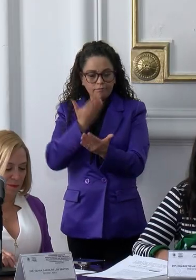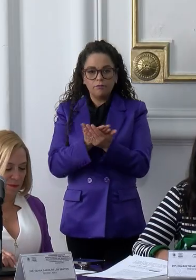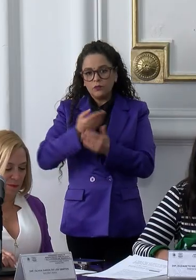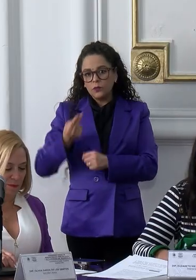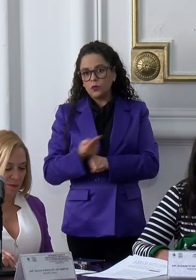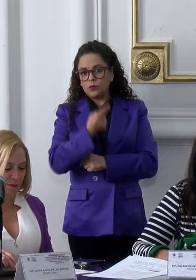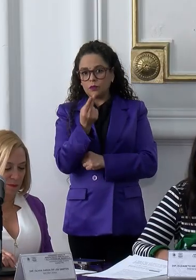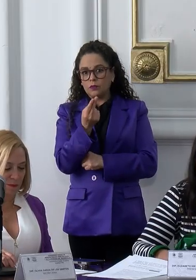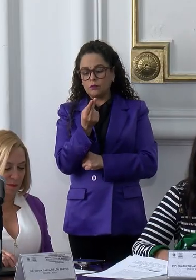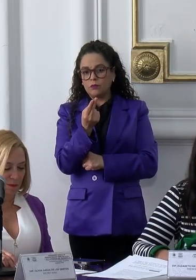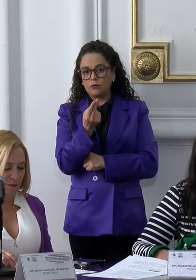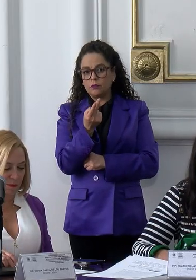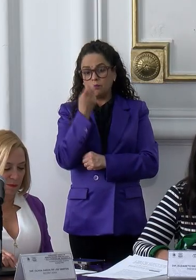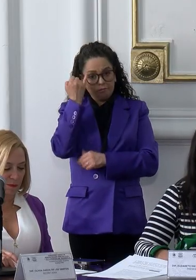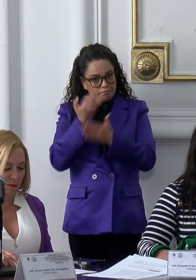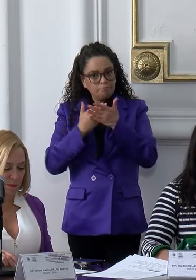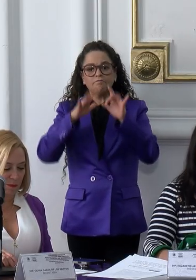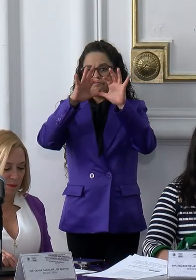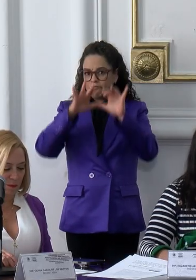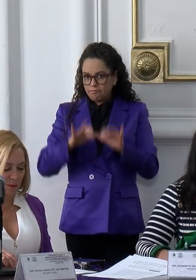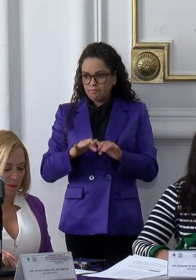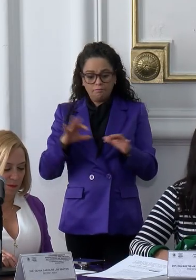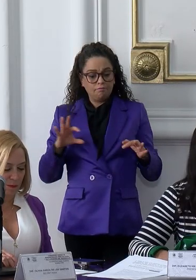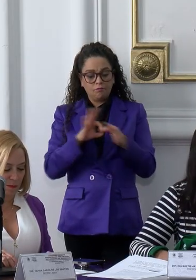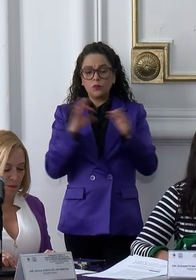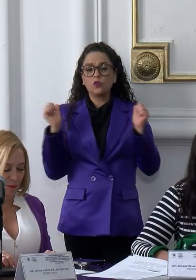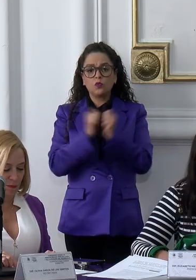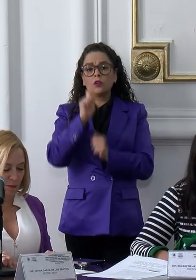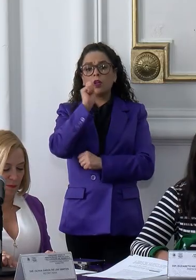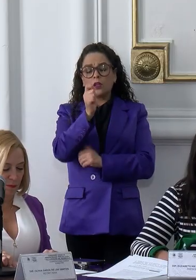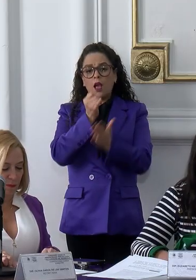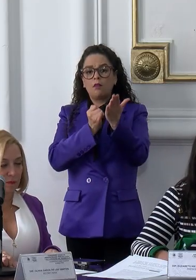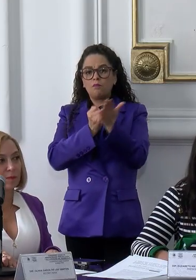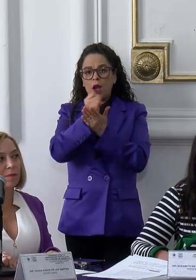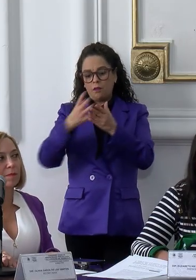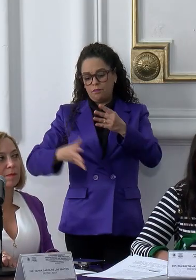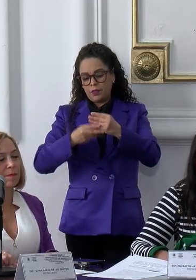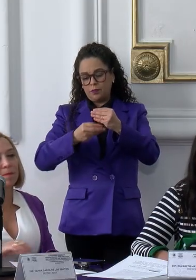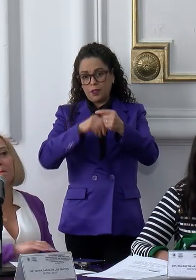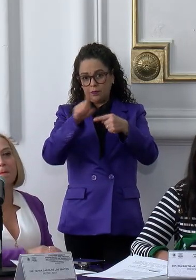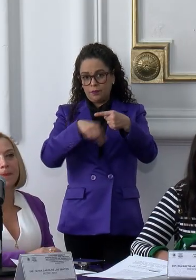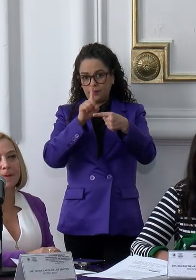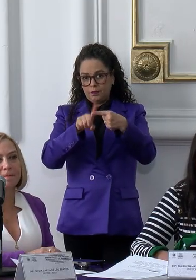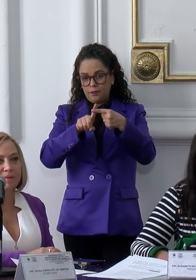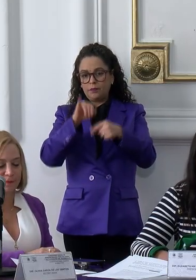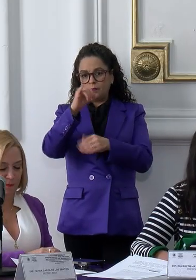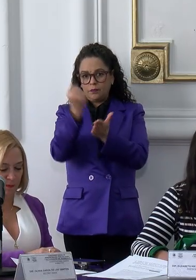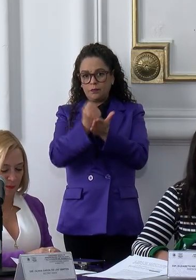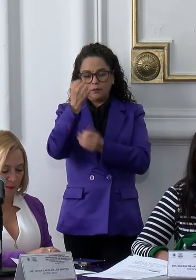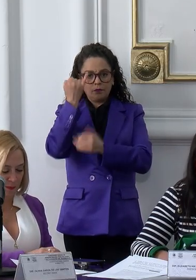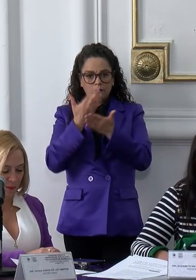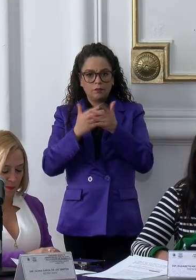soberanía el presente dictamen de conformidad con los siguientes resolutivos. Primero, se aprueba el dictamen en sentido